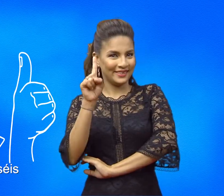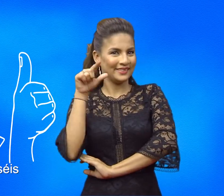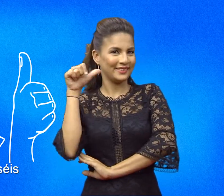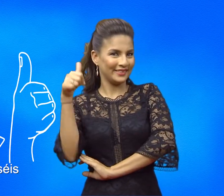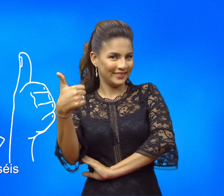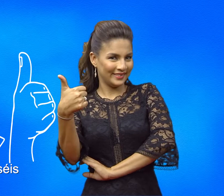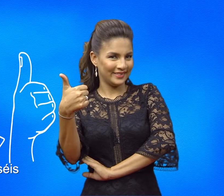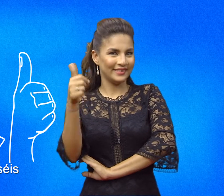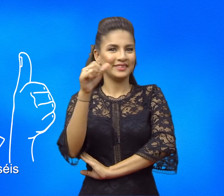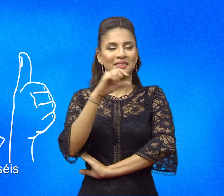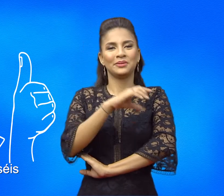16